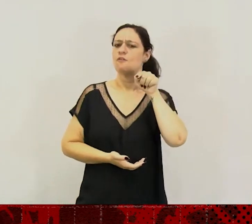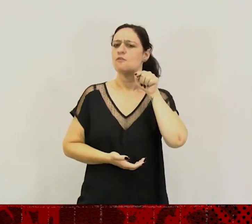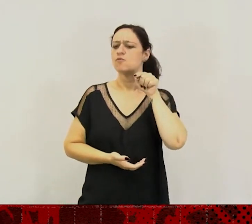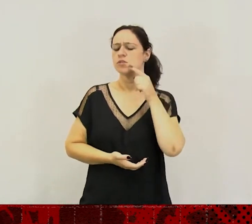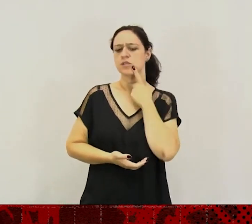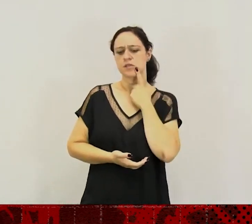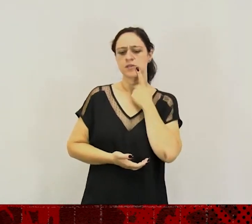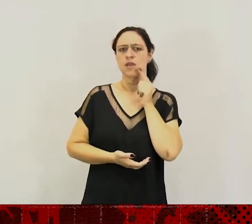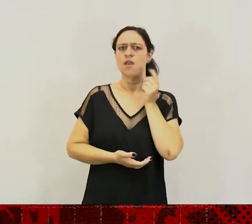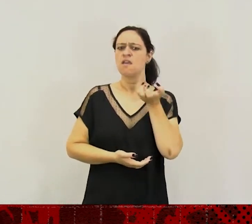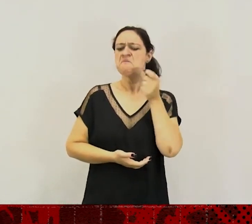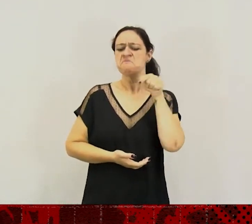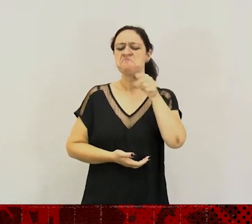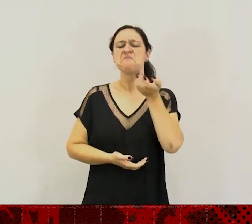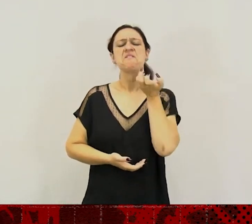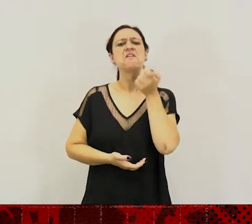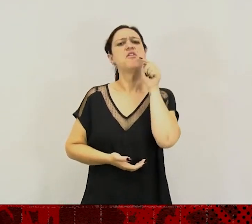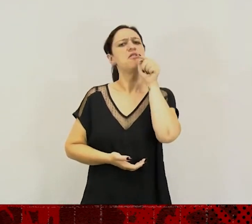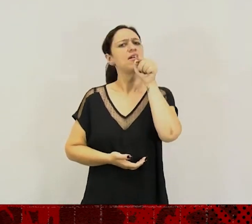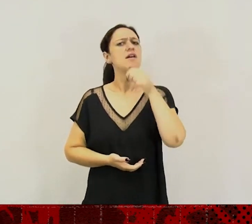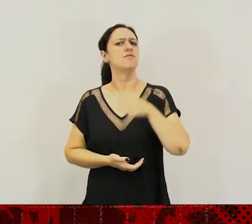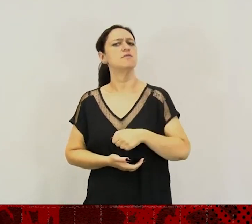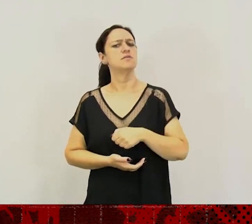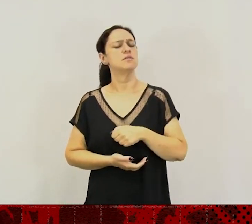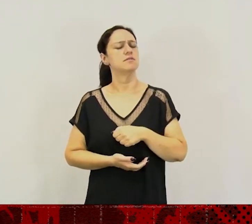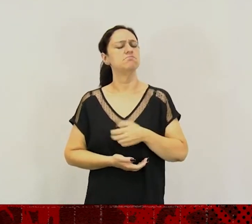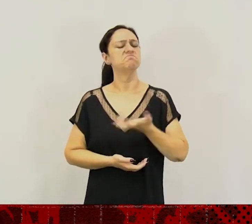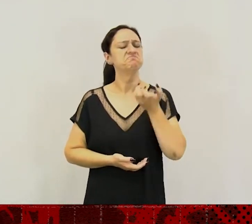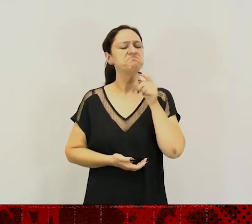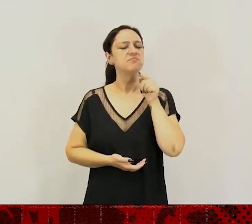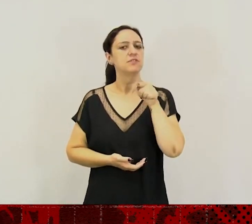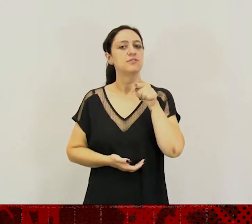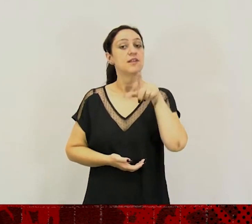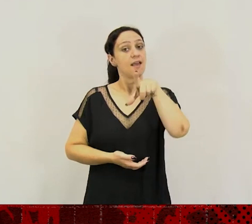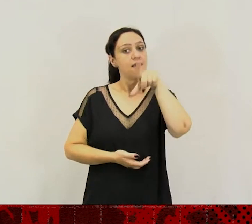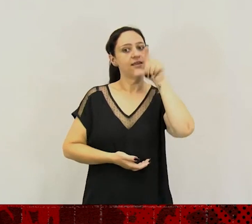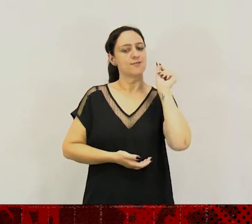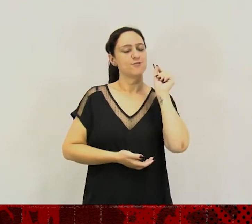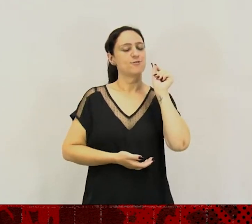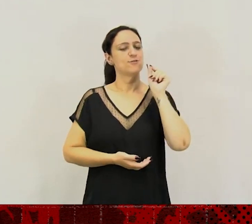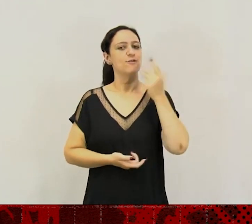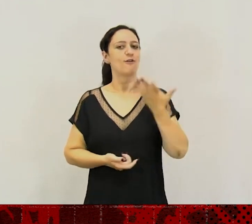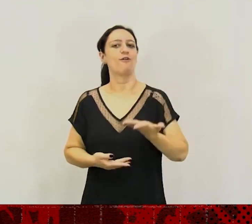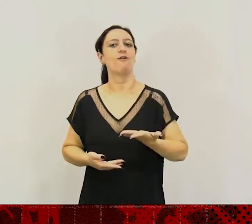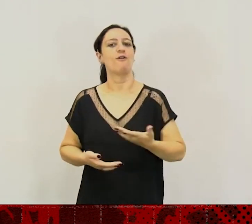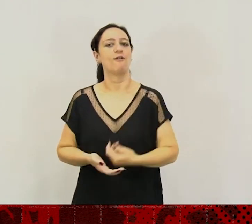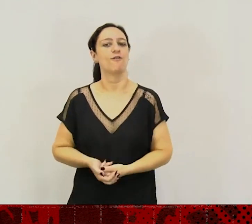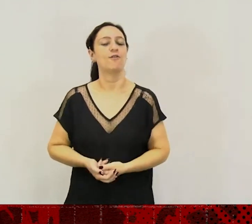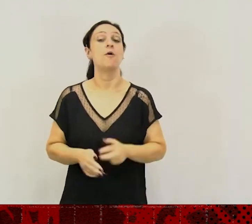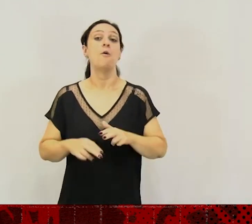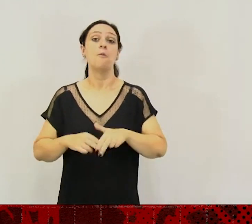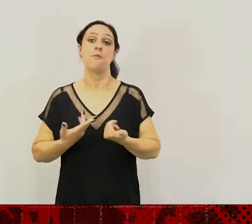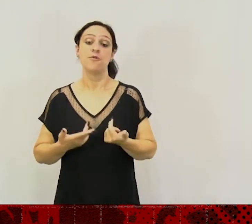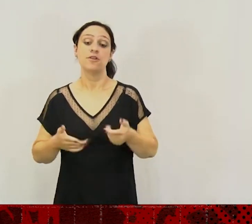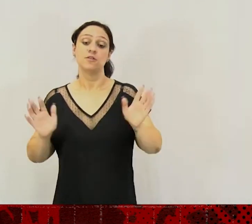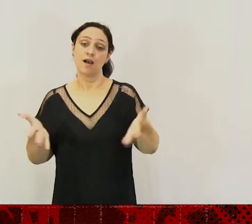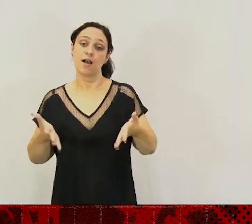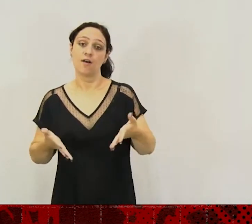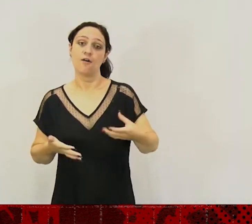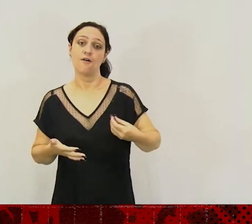eu quero esse cara, eu quero essa menina. E Ele escolheu você, por isso você está aqui